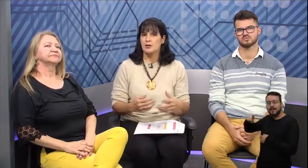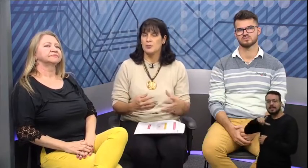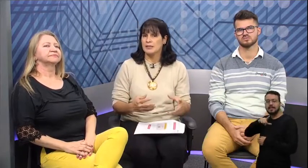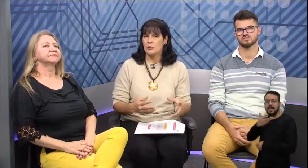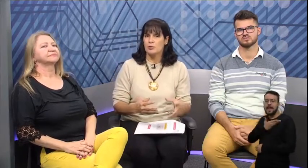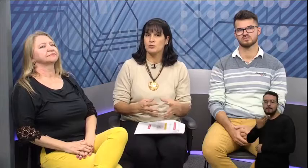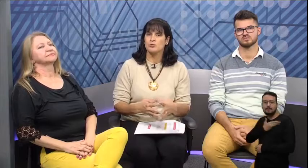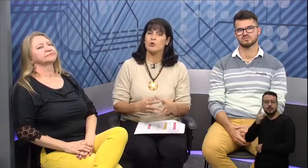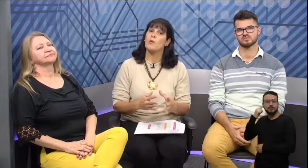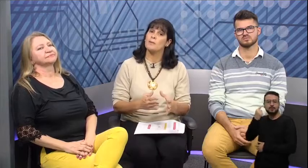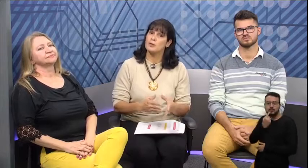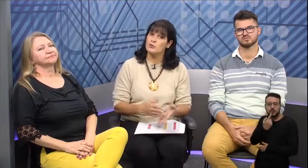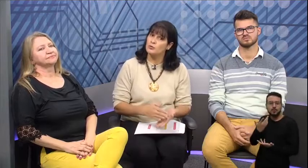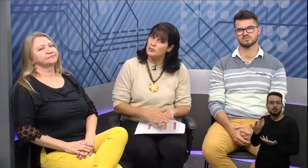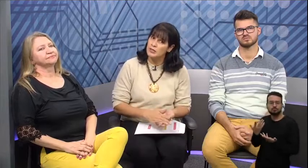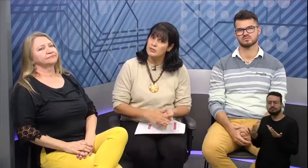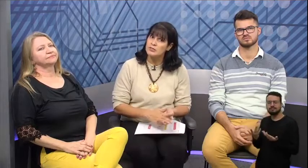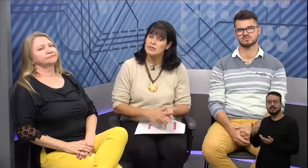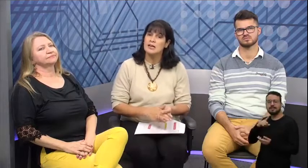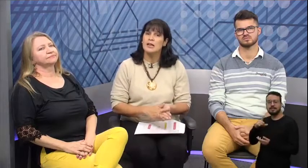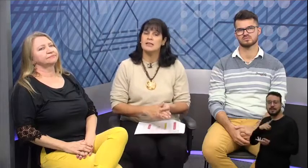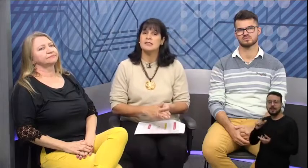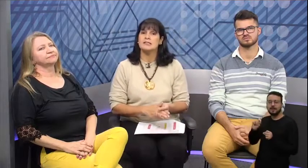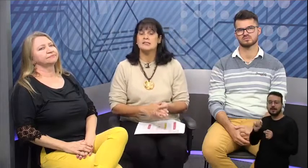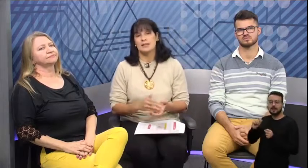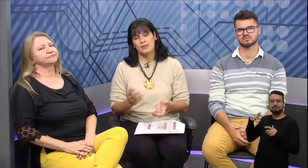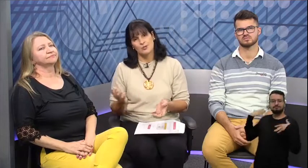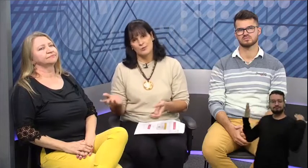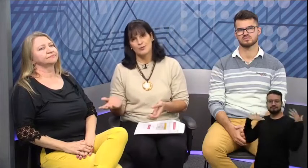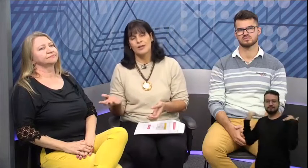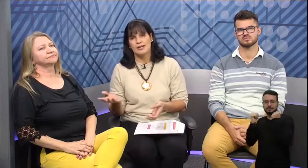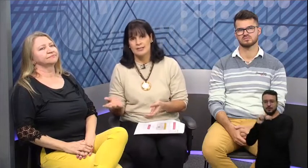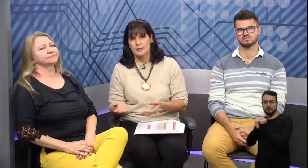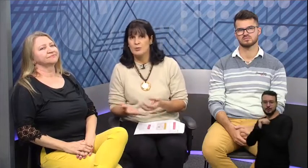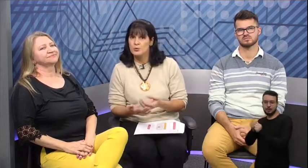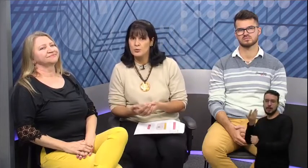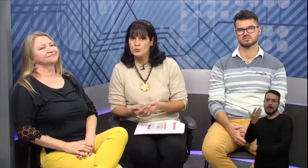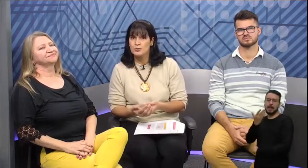ter encontros com amigos ouvintes. A Cleusa já falou que ela é casada com um surdo.